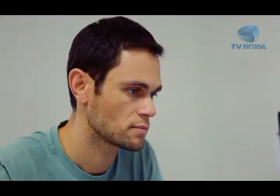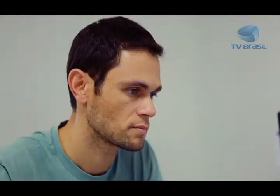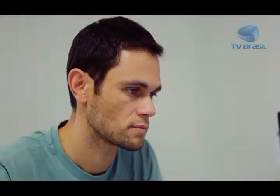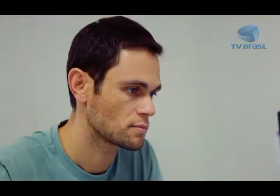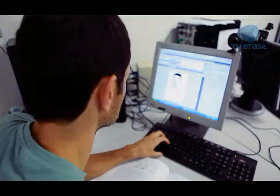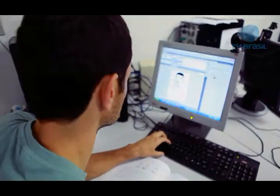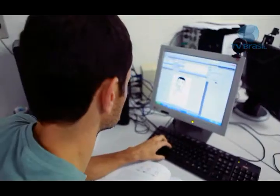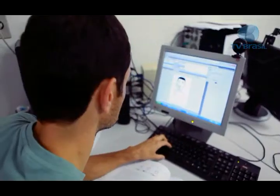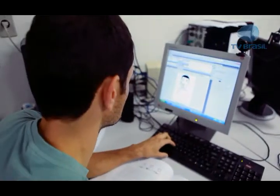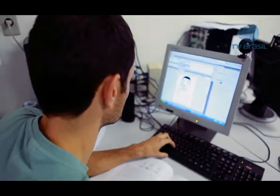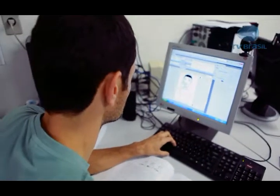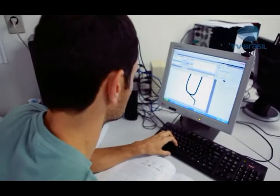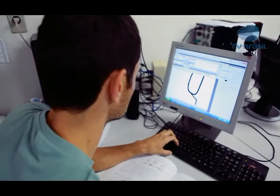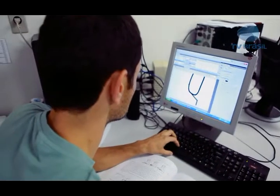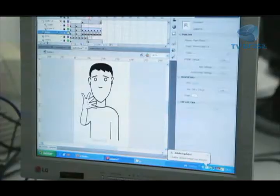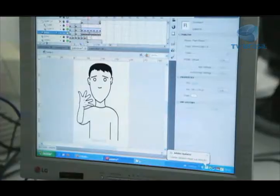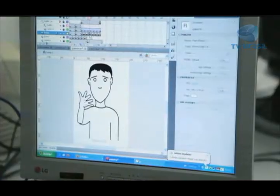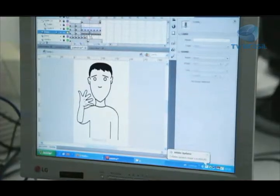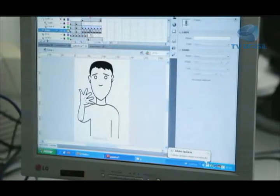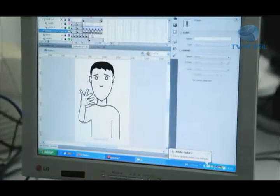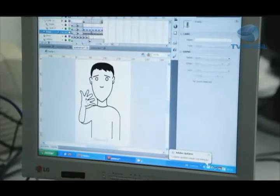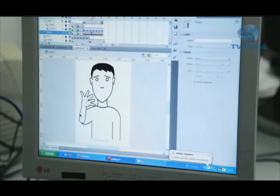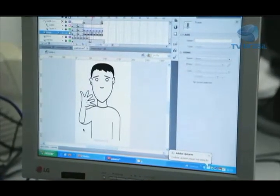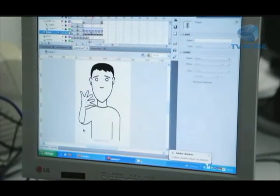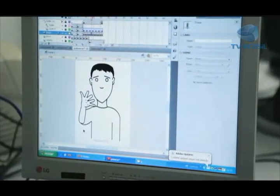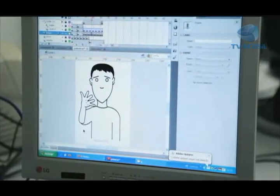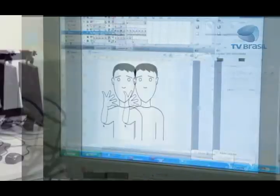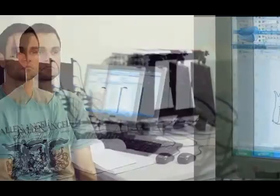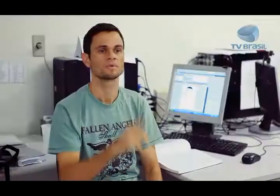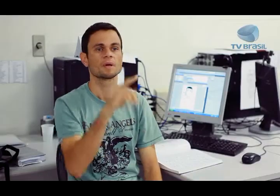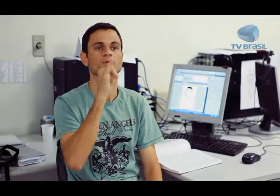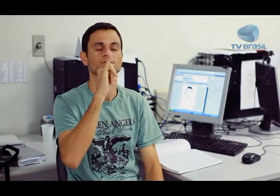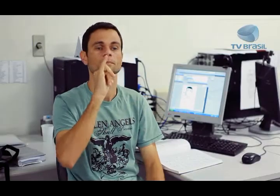Rogério sentado à frente de um computador com um boneco animado na tela.